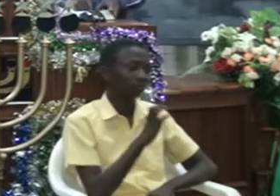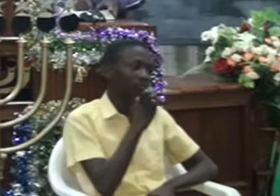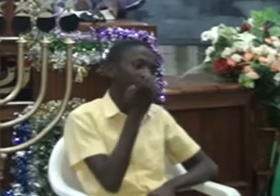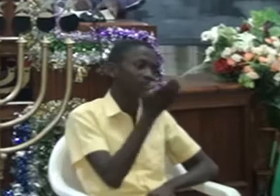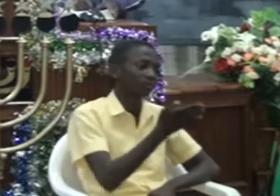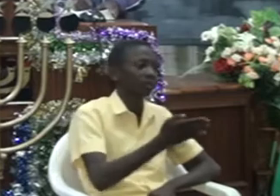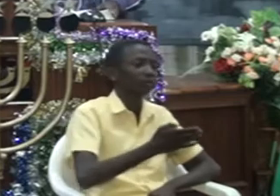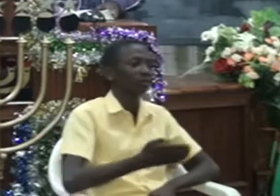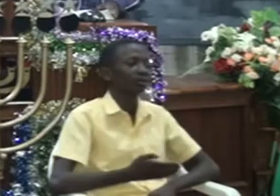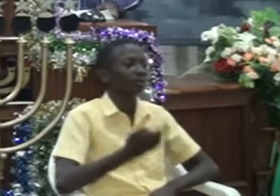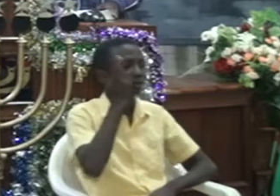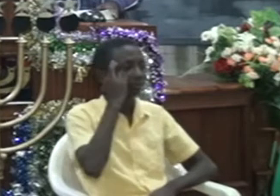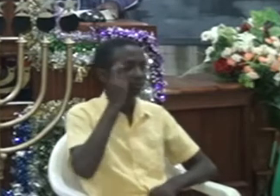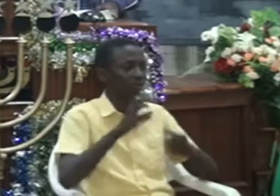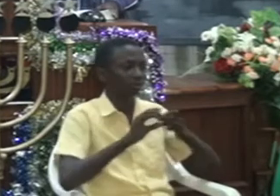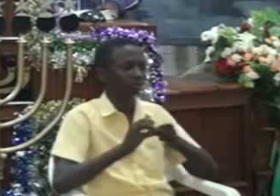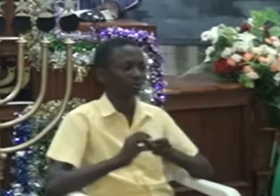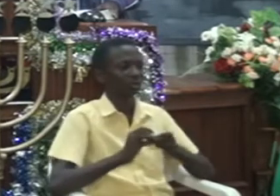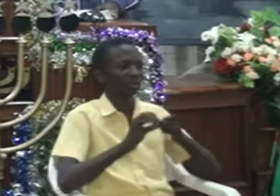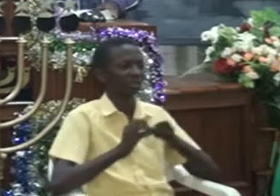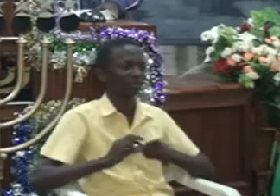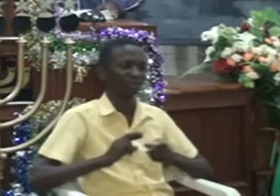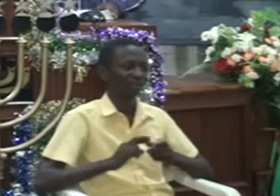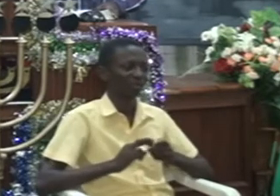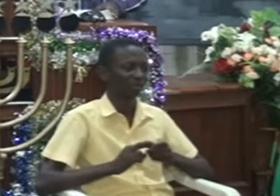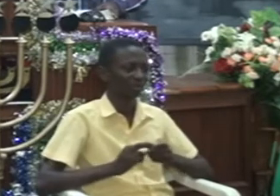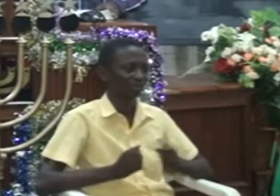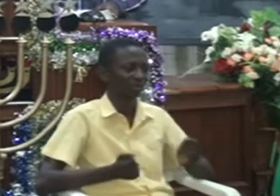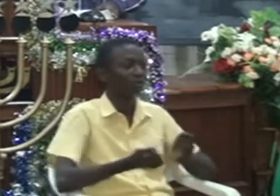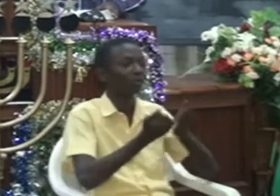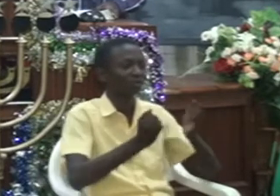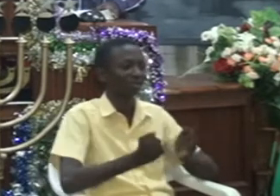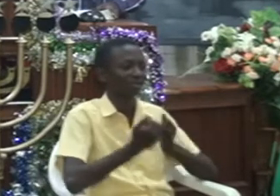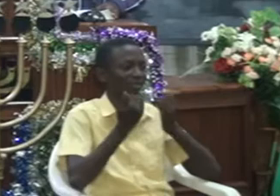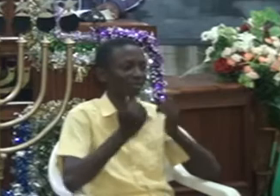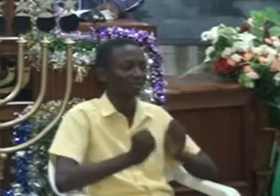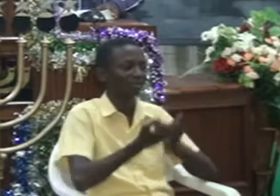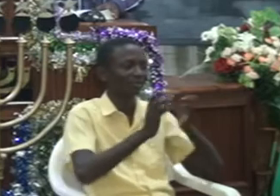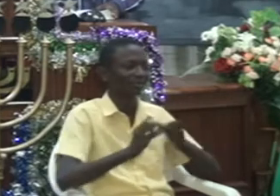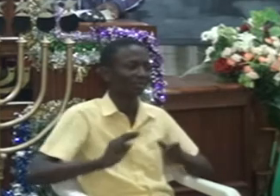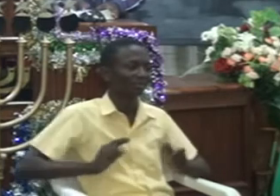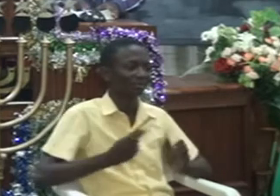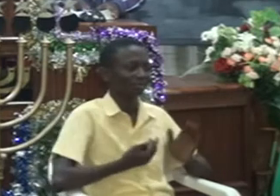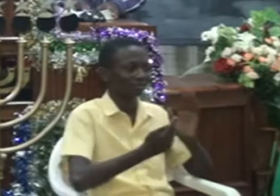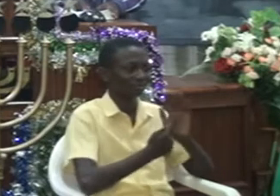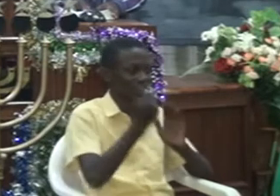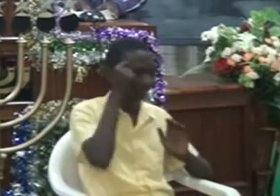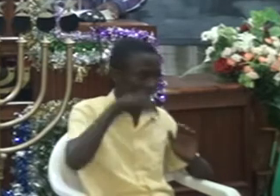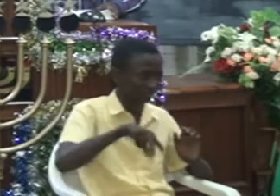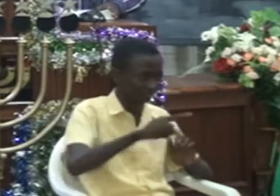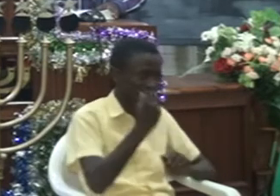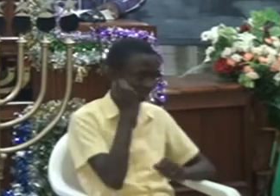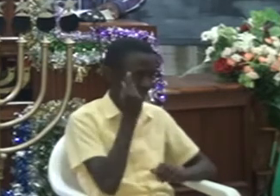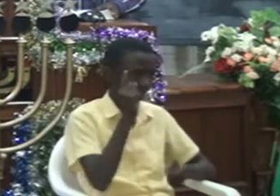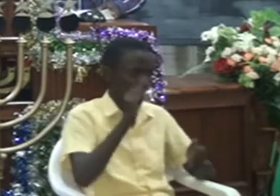de notre présence ici. Ndio sababu ya kukua yetu hapa. Que vous puissiez comprendre. Ili mupate kufahamu. Avec tous les